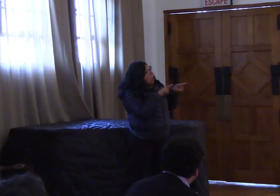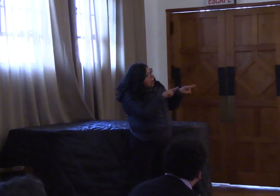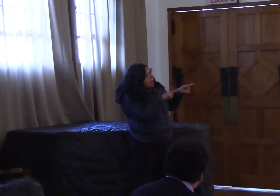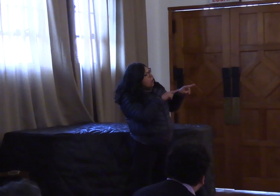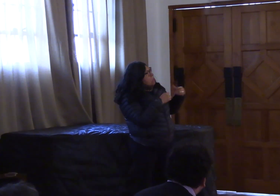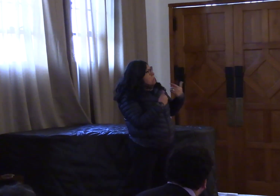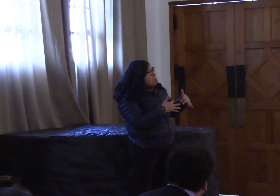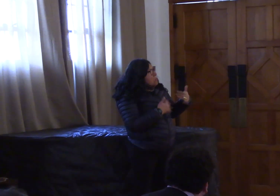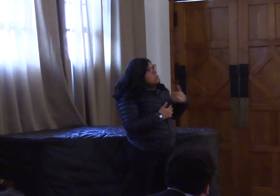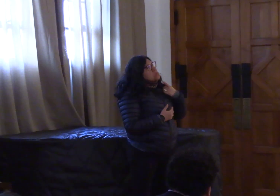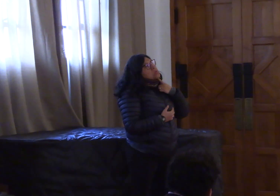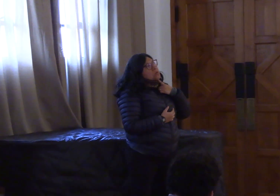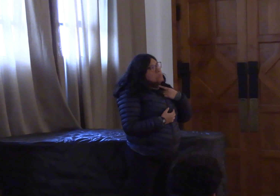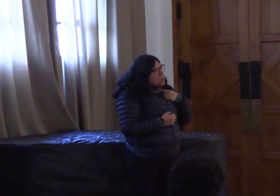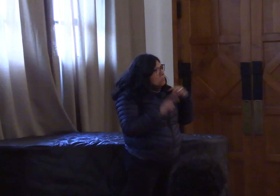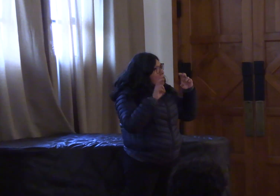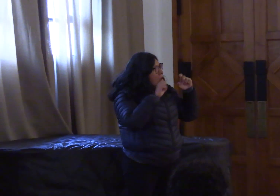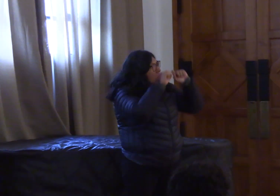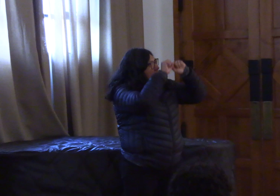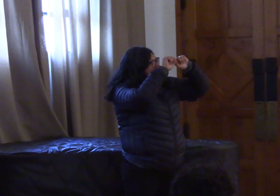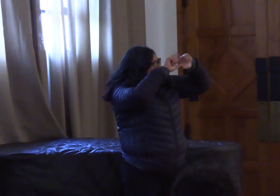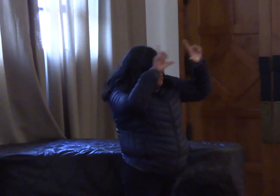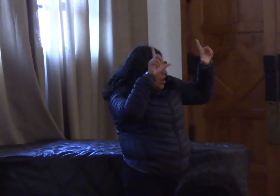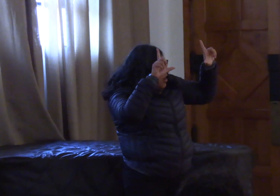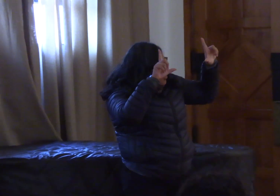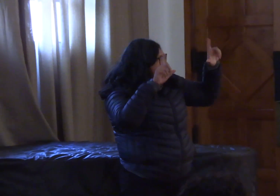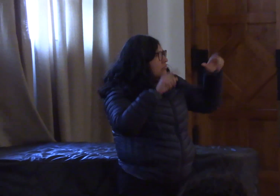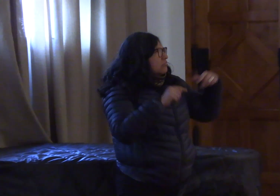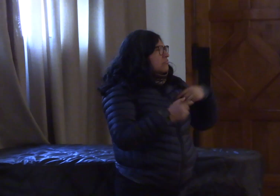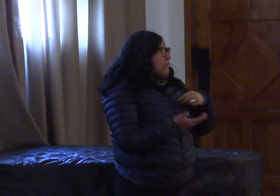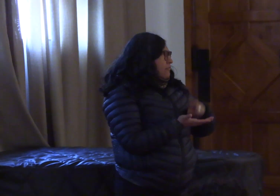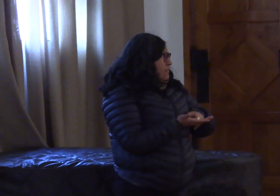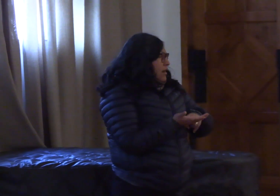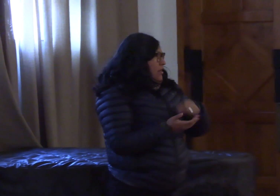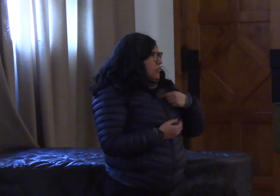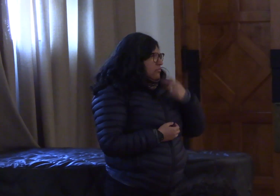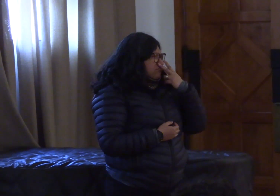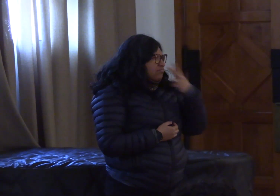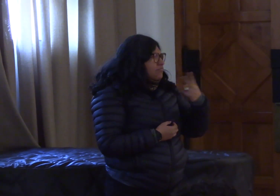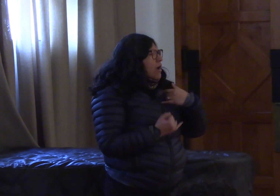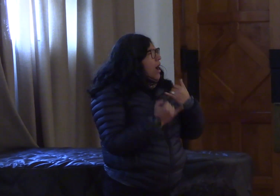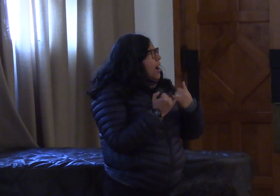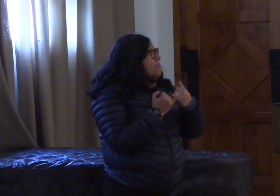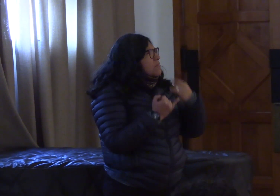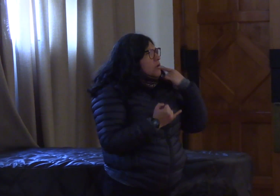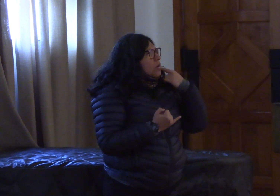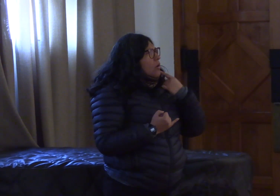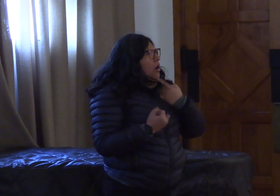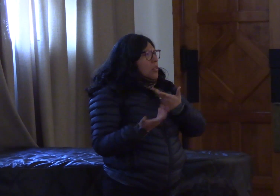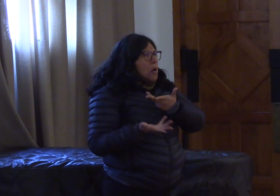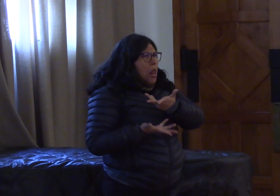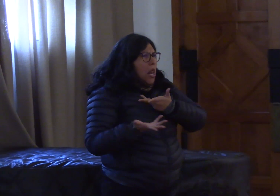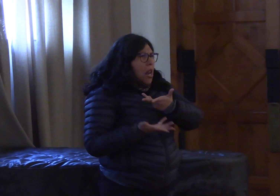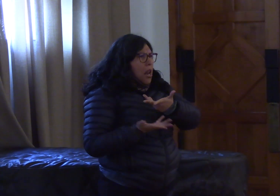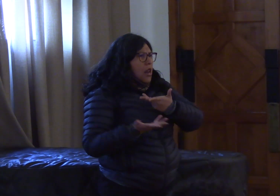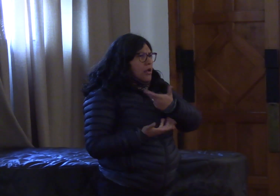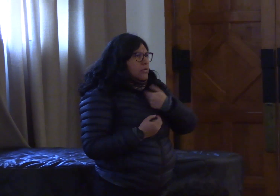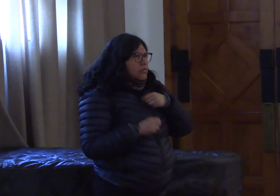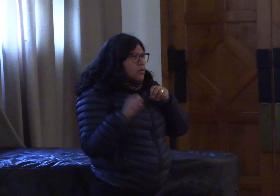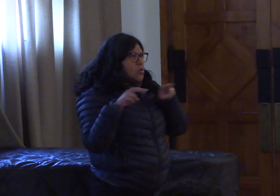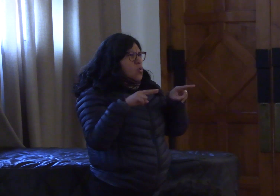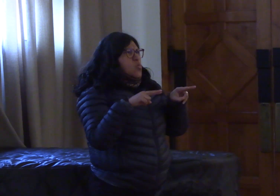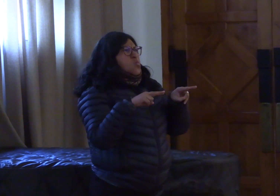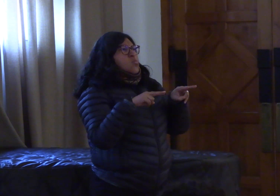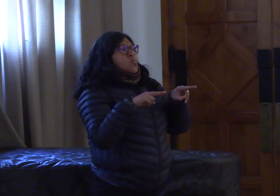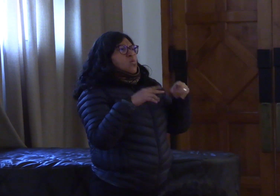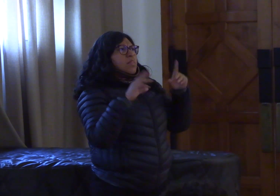la UNCE y estuve viendo toda su charla, muy interesante sobre el sol. De verdad que tengo